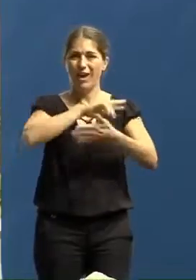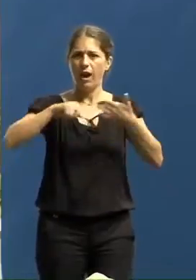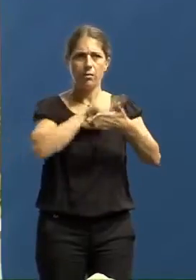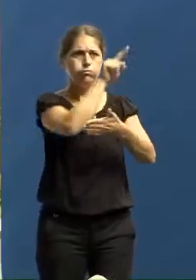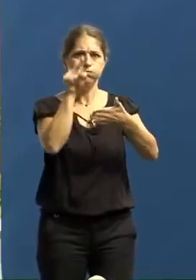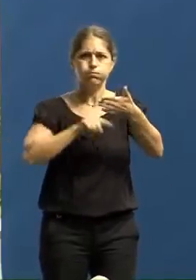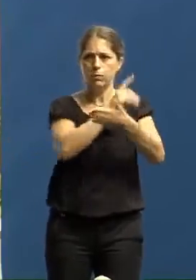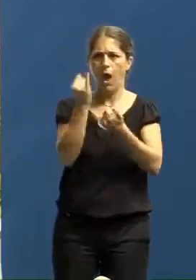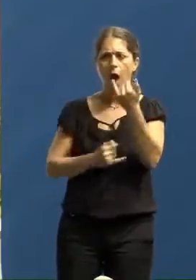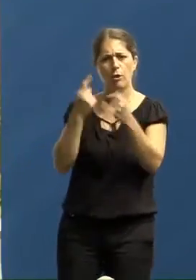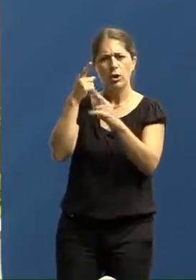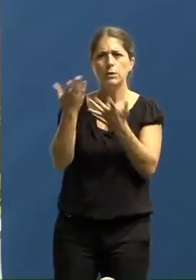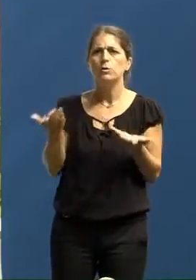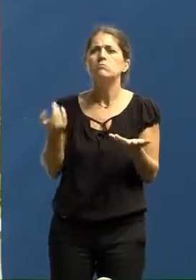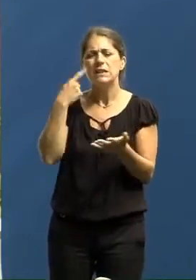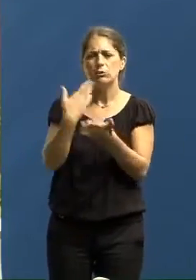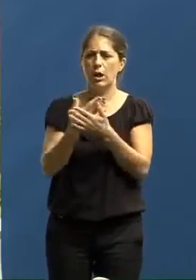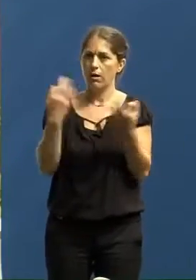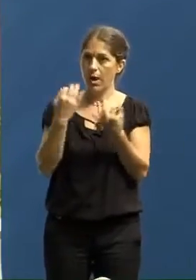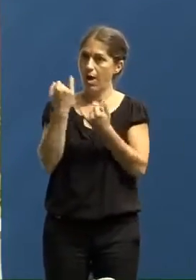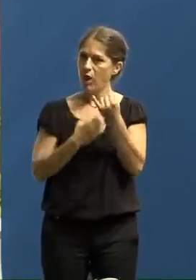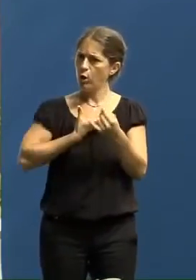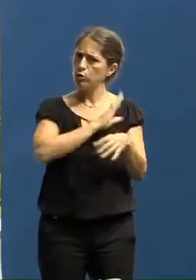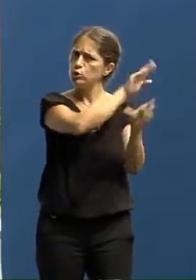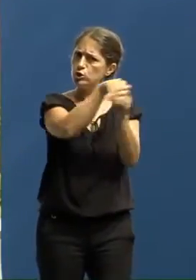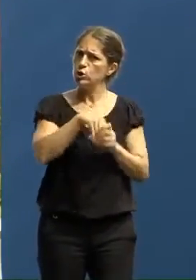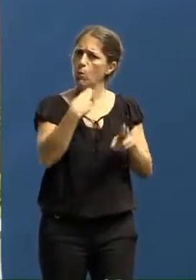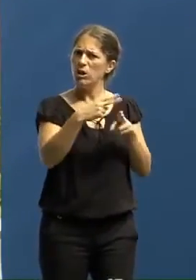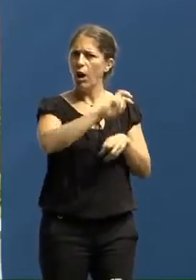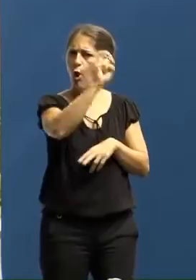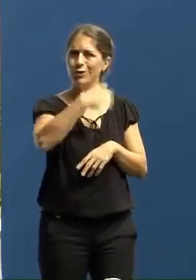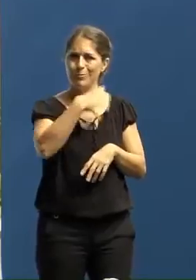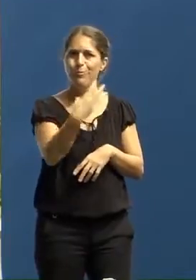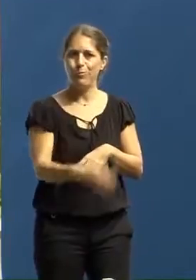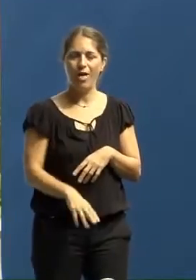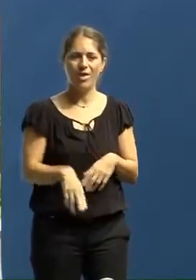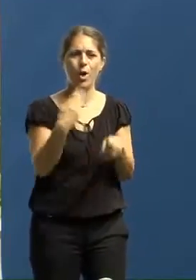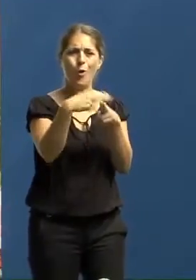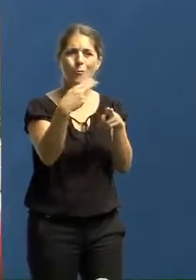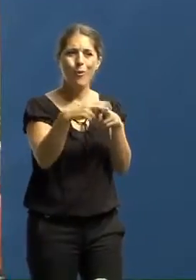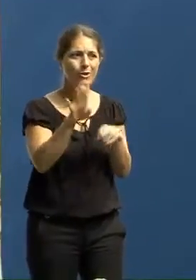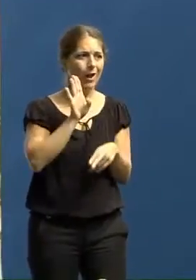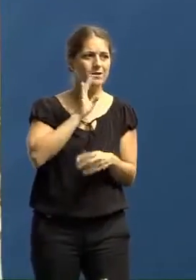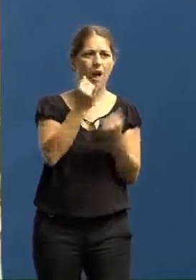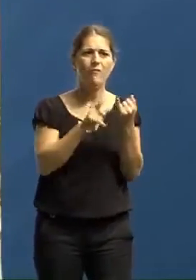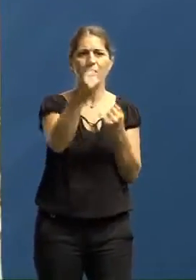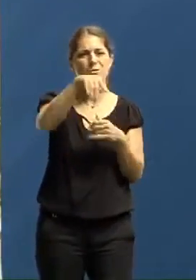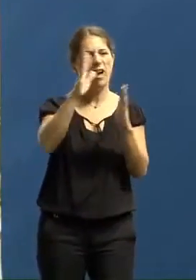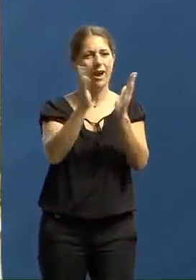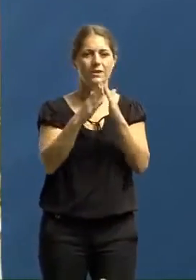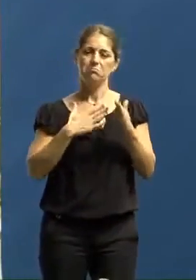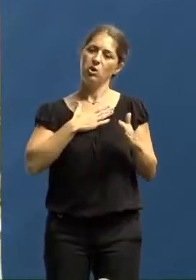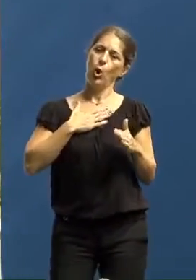outra política nos concellos. Outra política onde vos salistes da comodidade de estar nas vosas